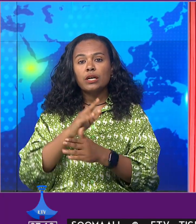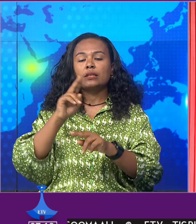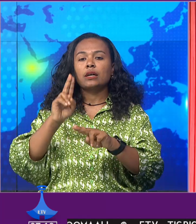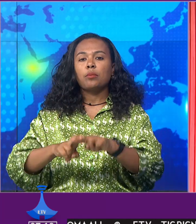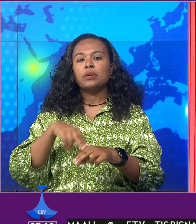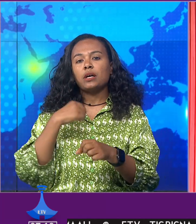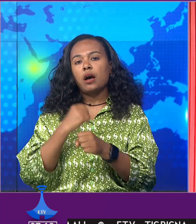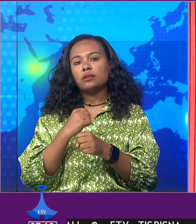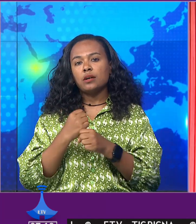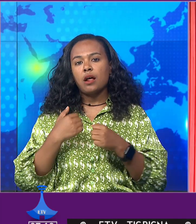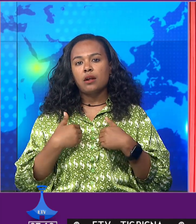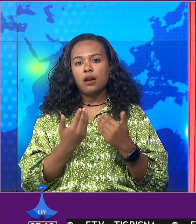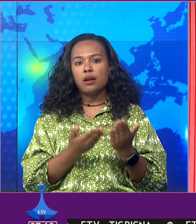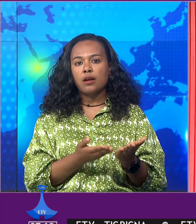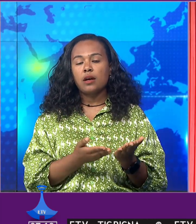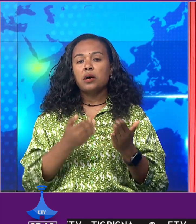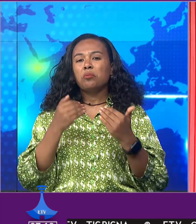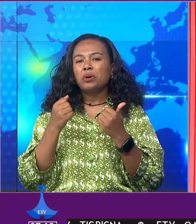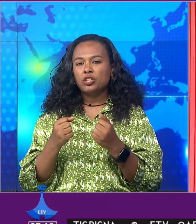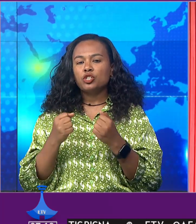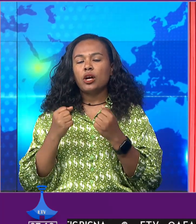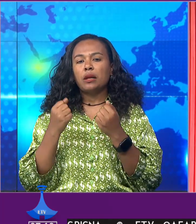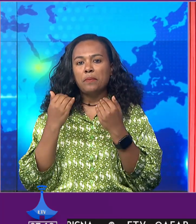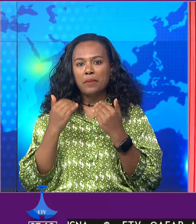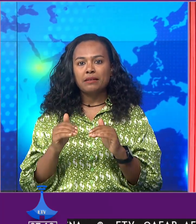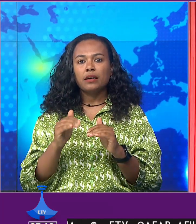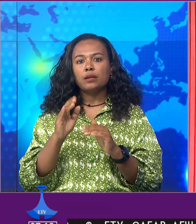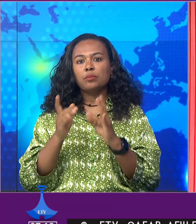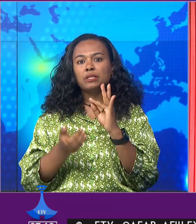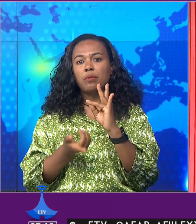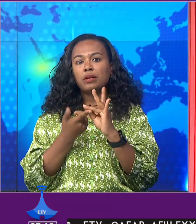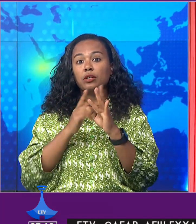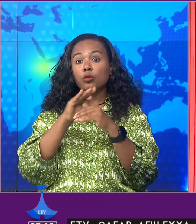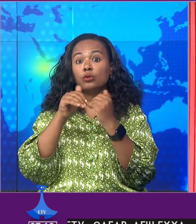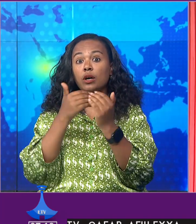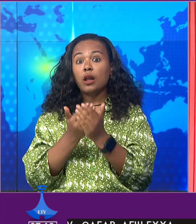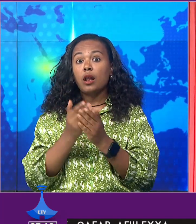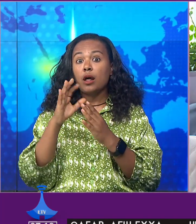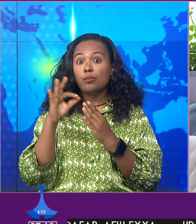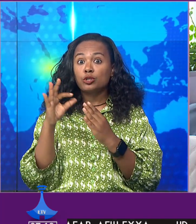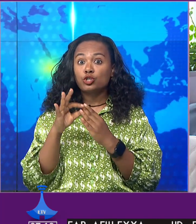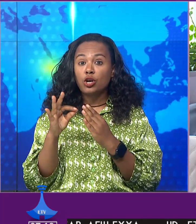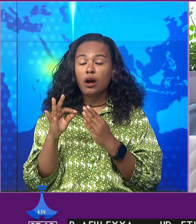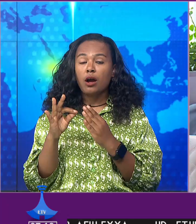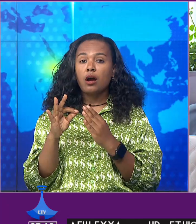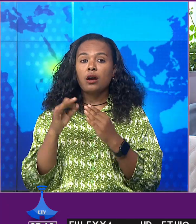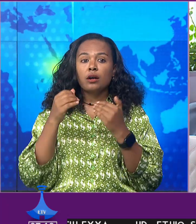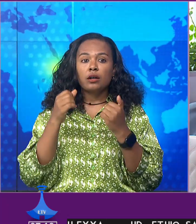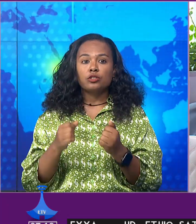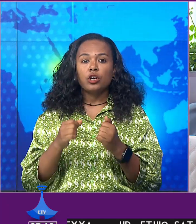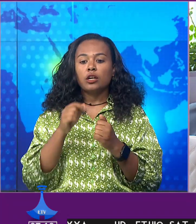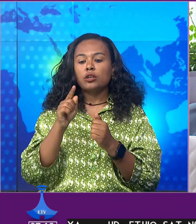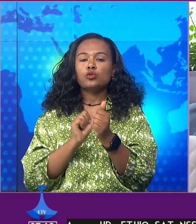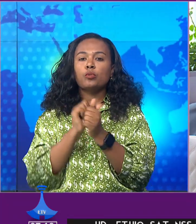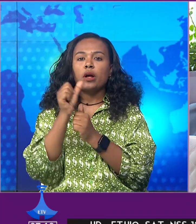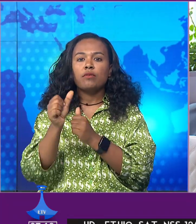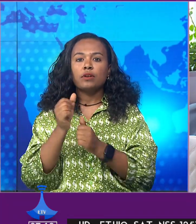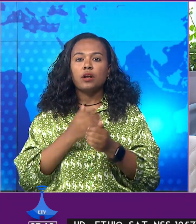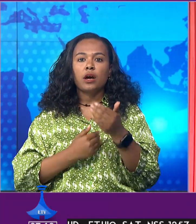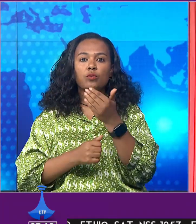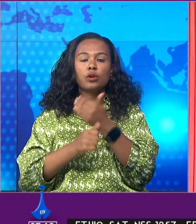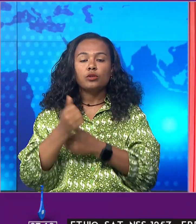የተቀመጠ አሰራር አለ። በተቻለ መጠን በ7ኛው ጠቅላላ ምርጫ ከቻል ከሱም አልፈን አካል